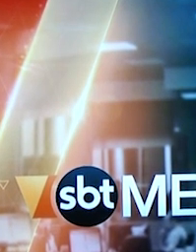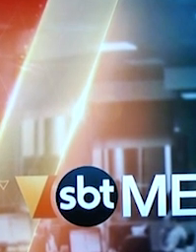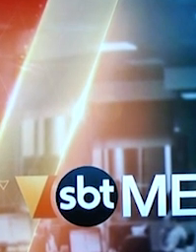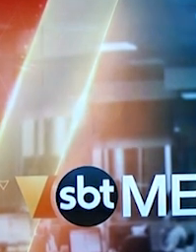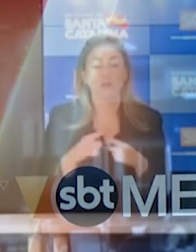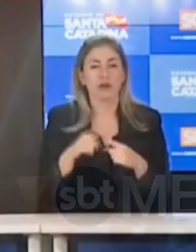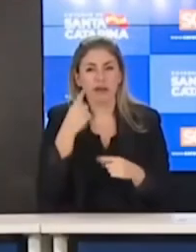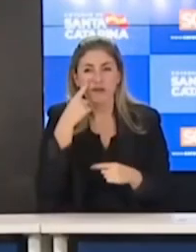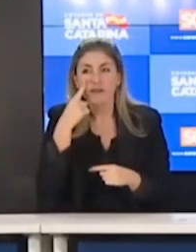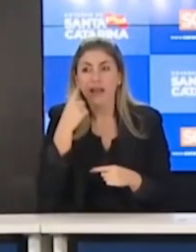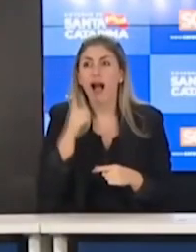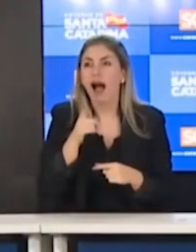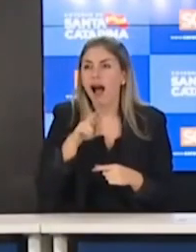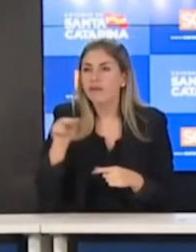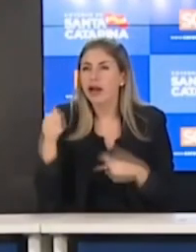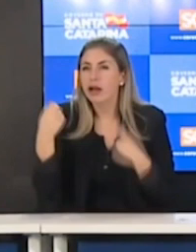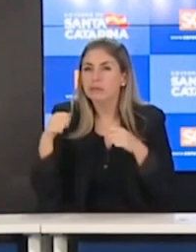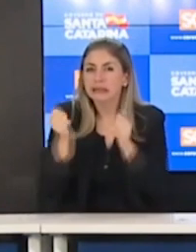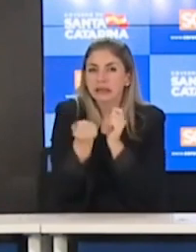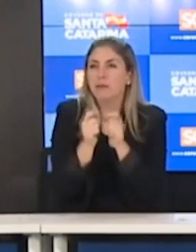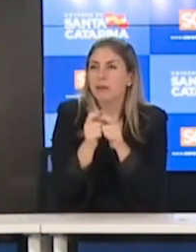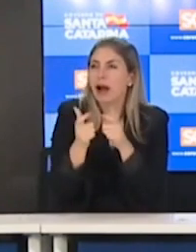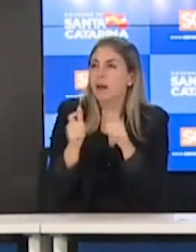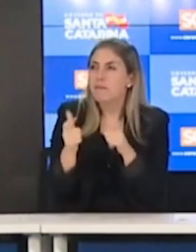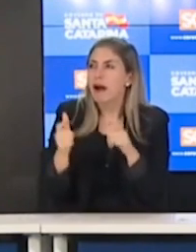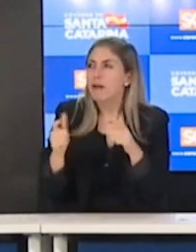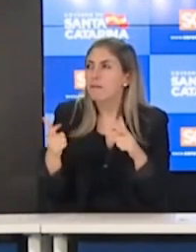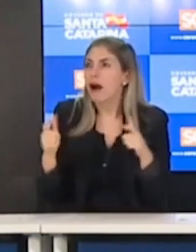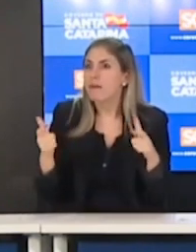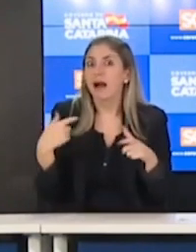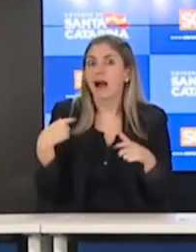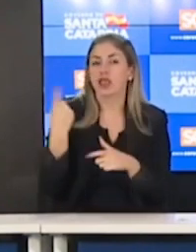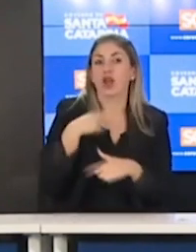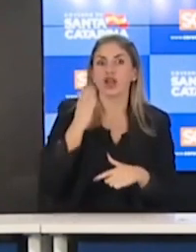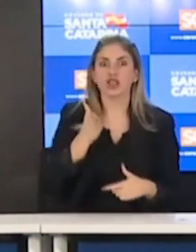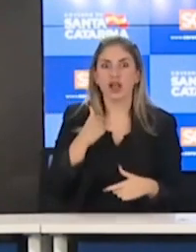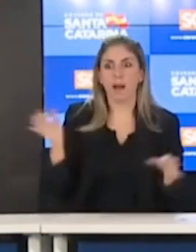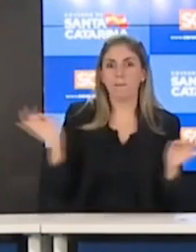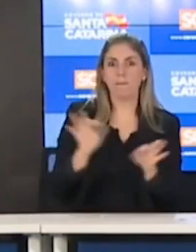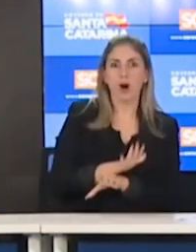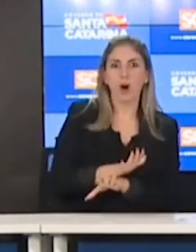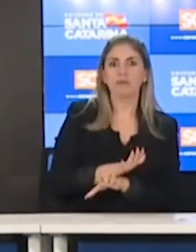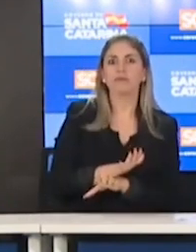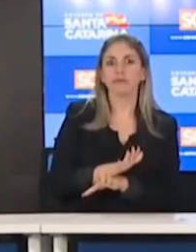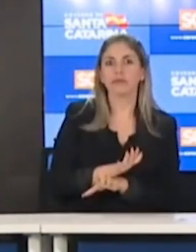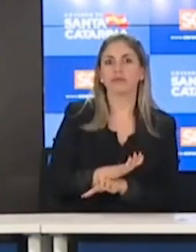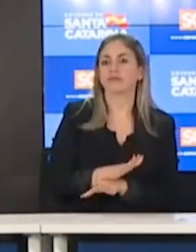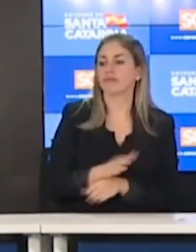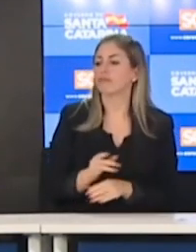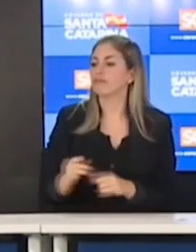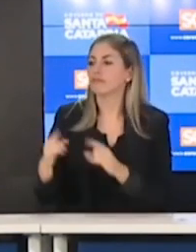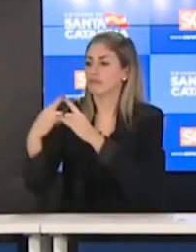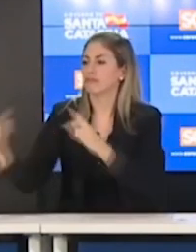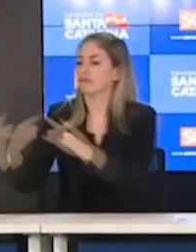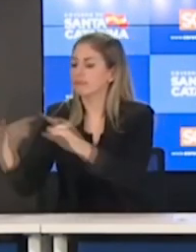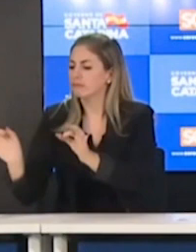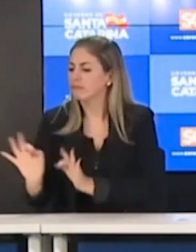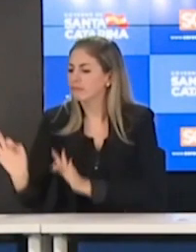governador. Então, 100 novos leitos de UTI vão ser instalados no pavilhão da Marejada, na cidade de